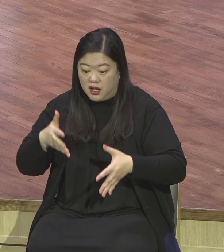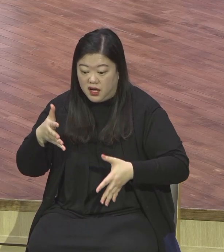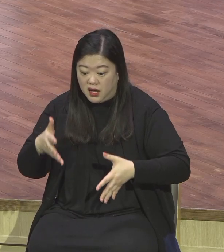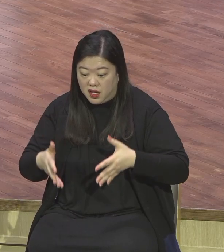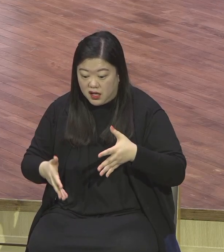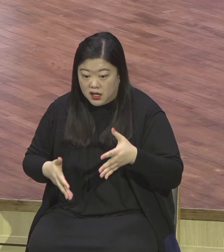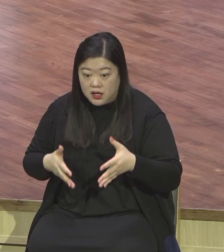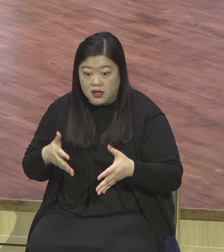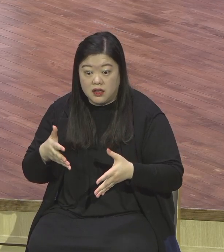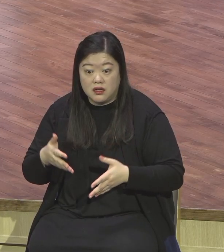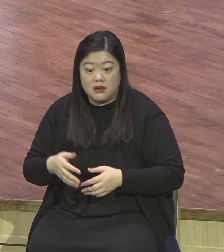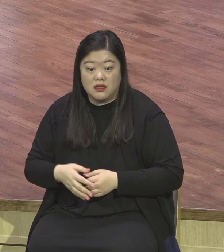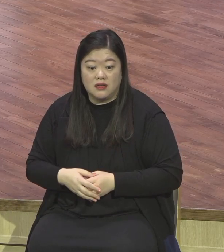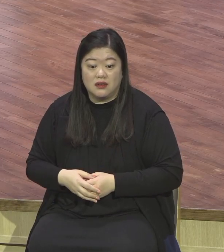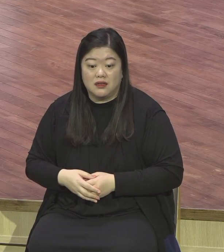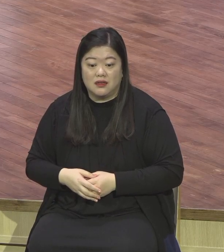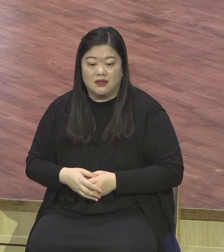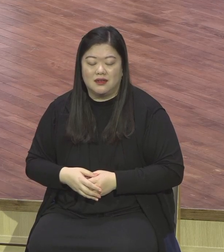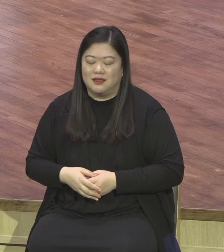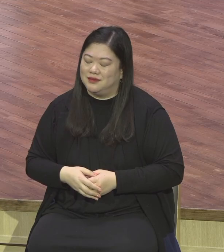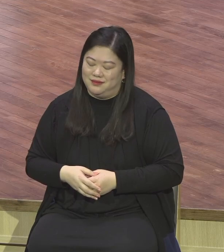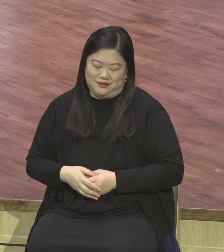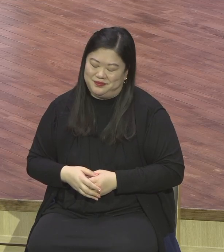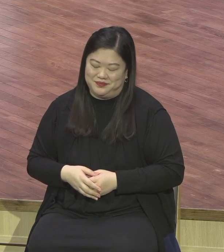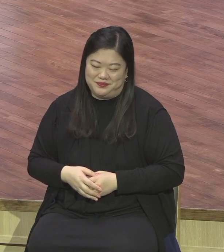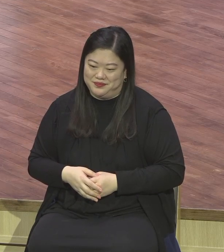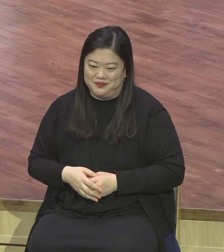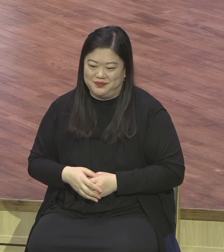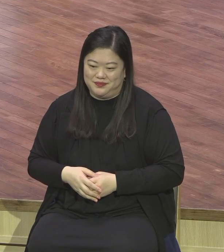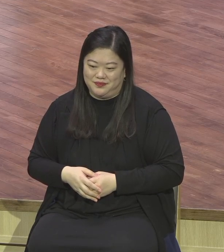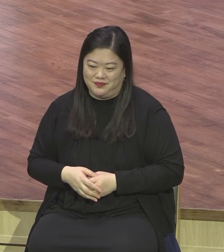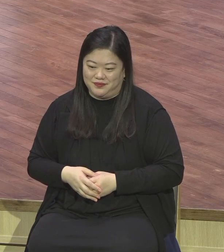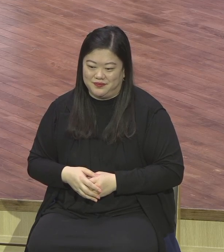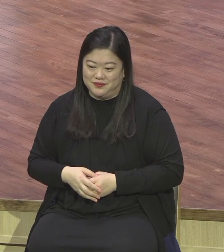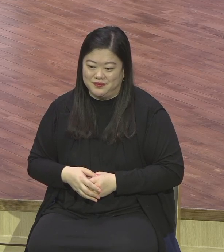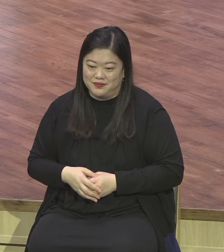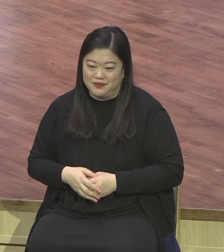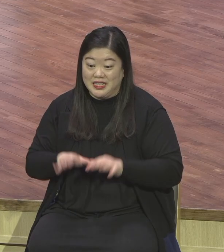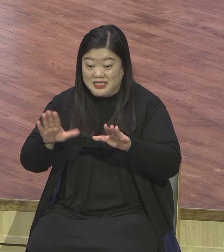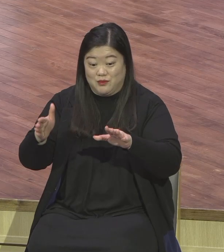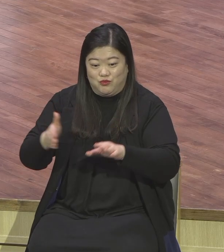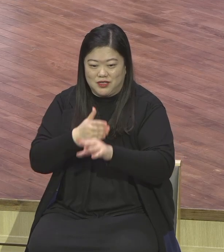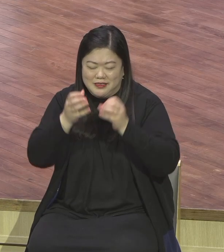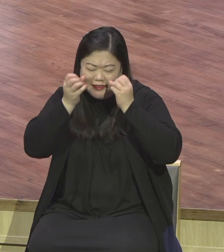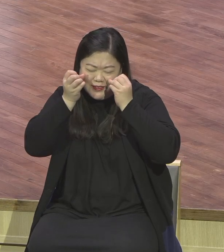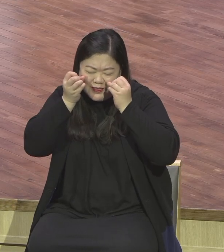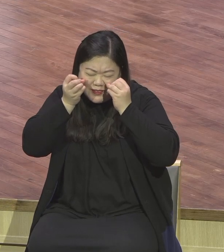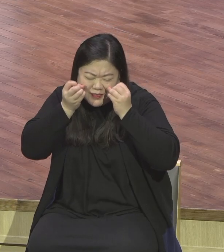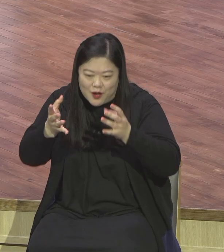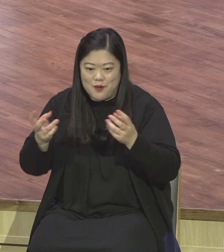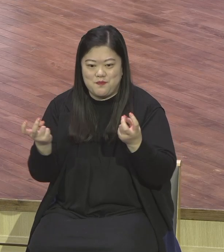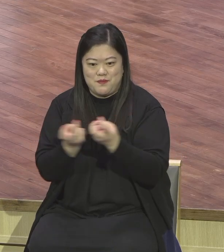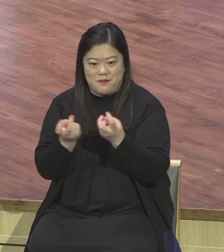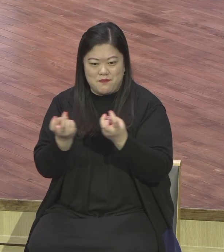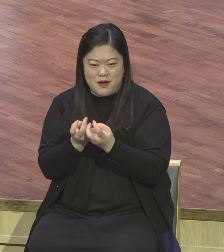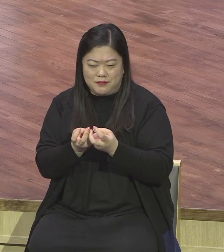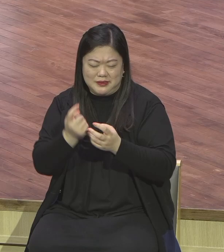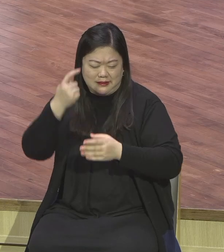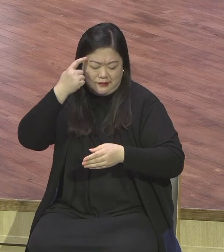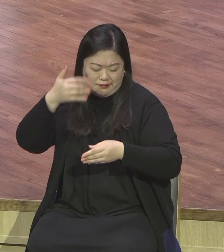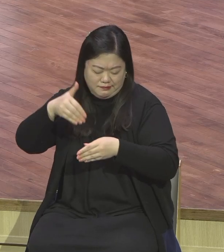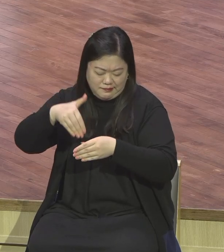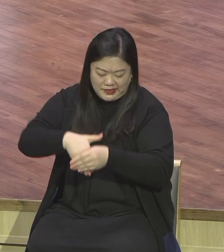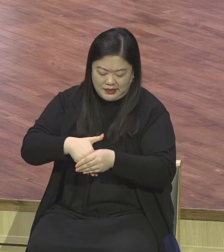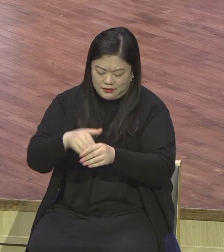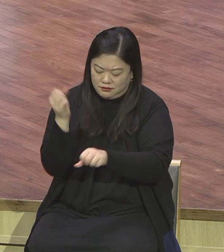작심 1시간도 안 돼요 그래서 영적인 새 털을 여러분이 깍인 뿌리